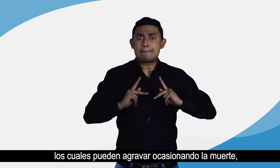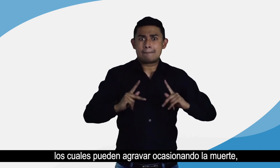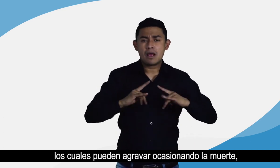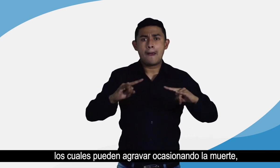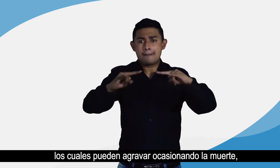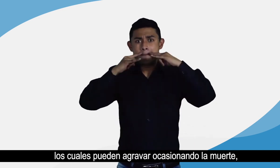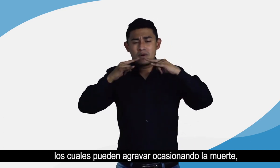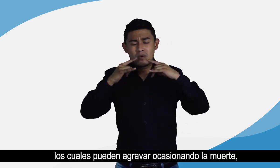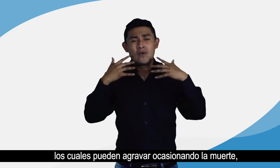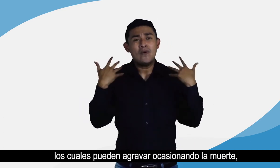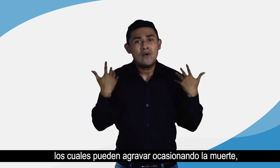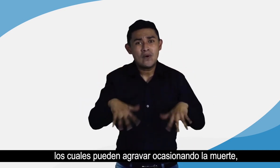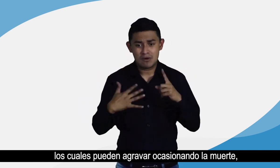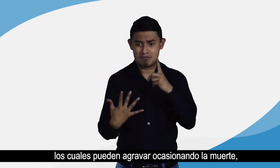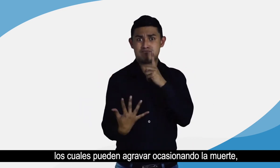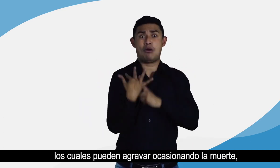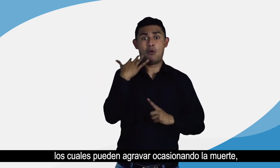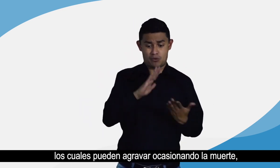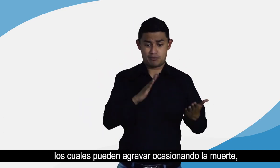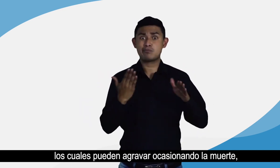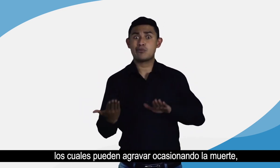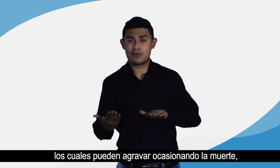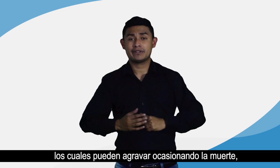los cuales pueden agravar ocasionando la muerte.